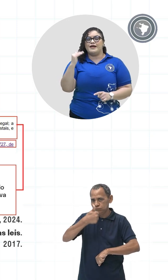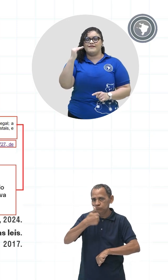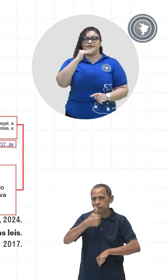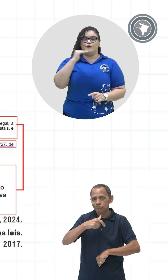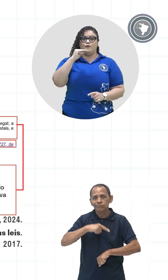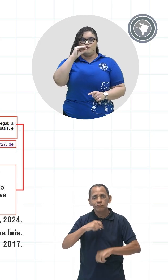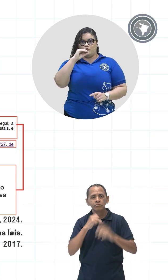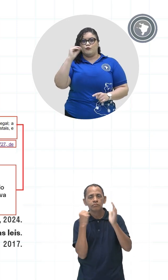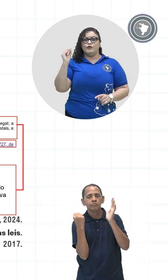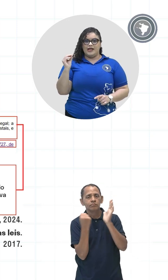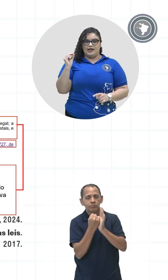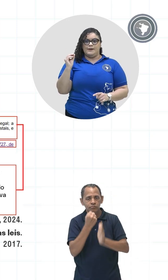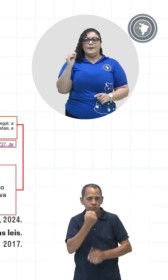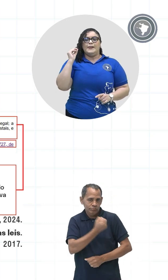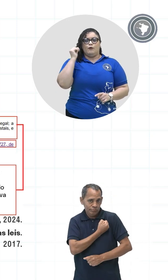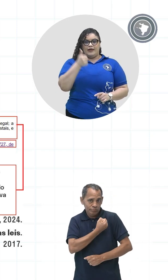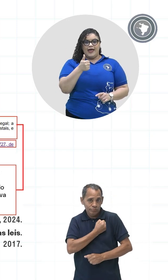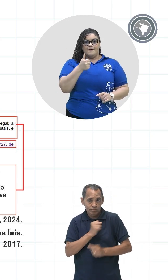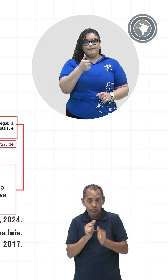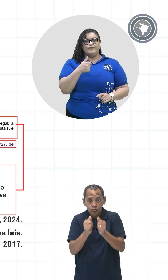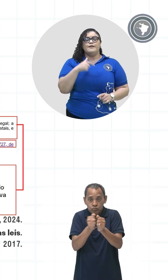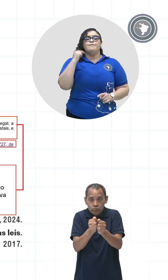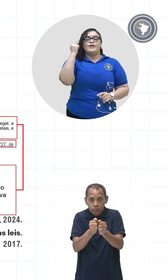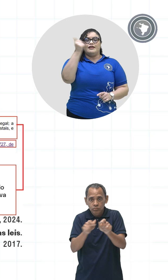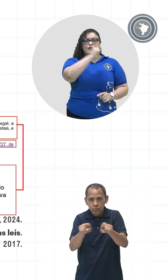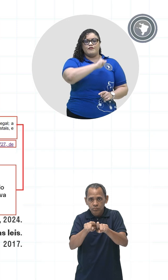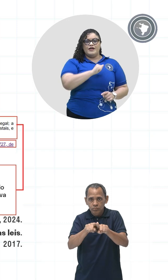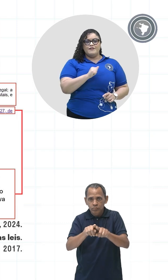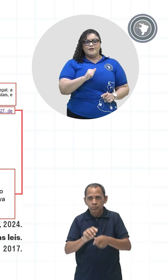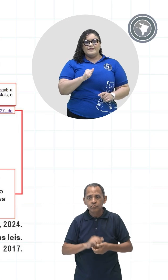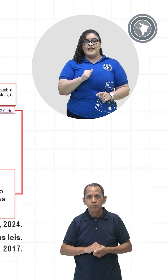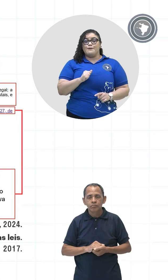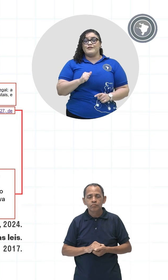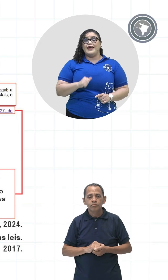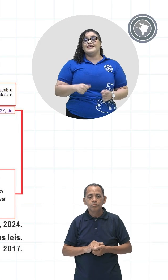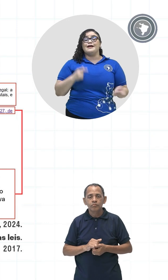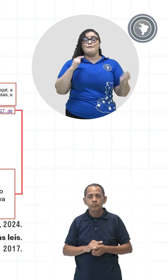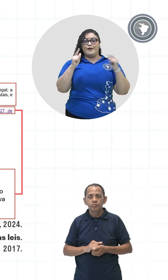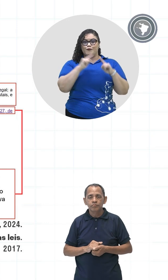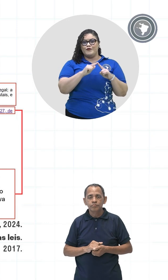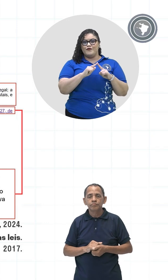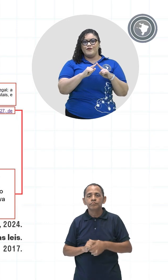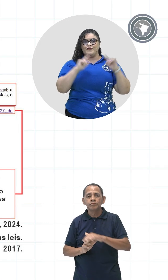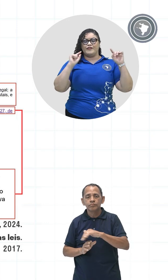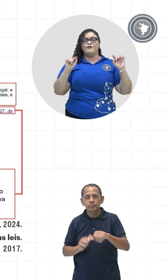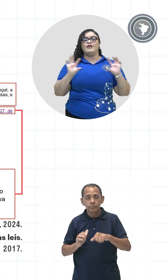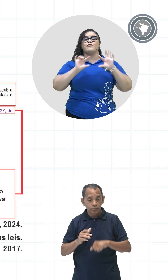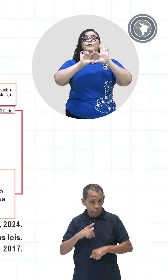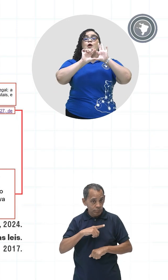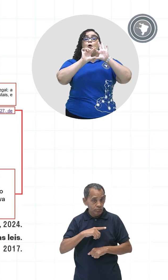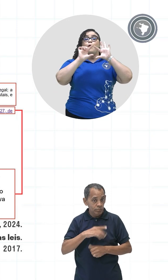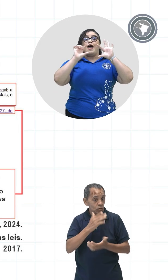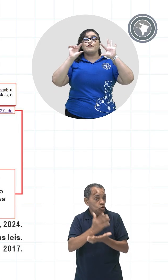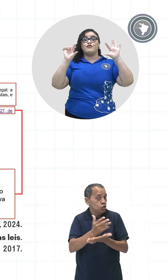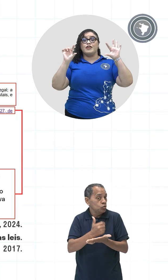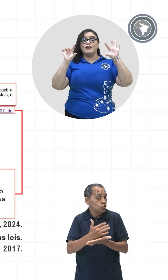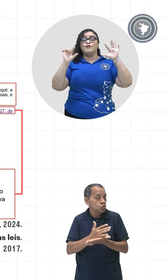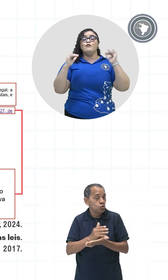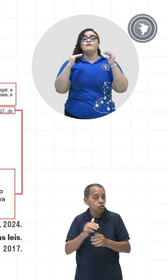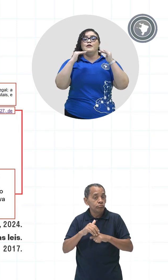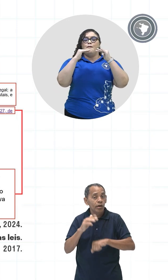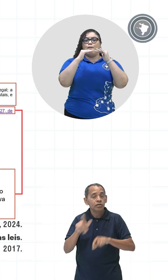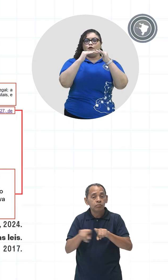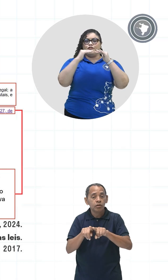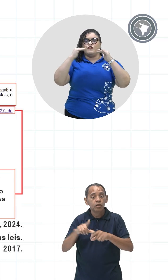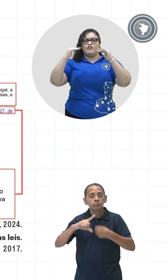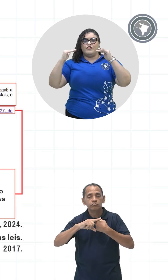a numeração junto dele, ok? Indo adiante, temos ainda mais subdivisões. Então, vejam, o